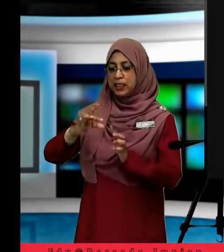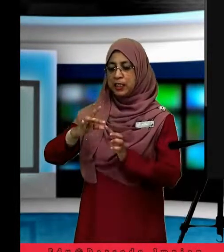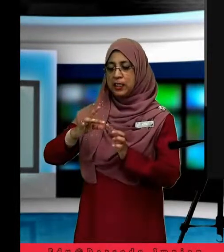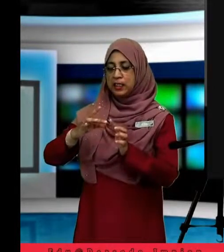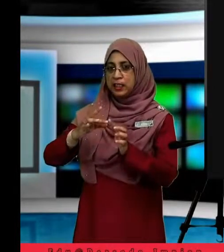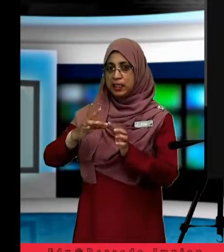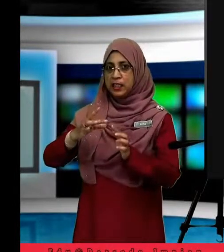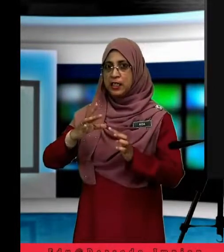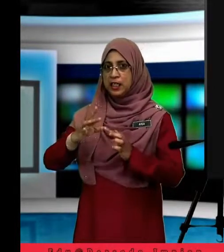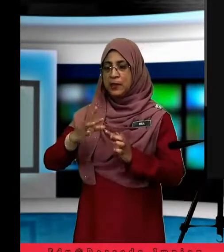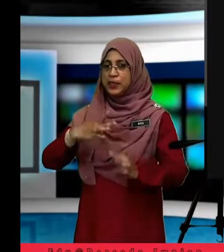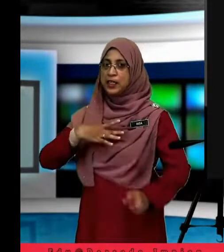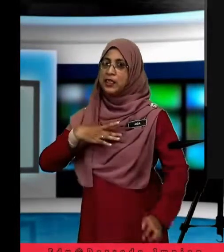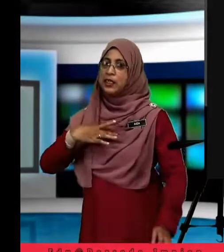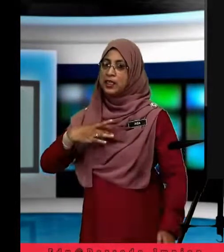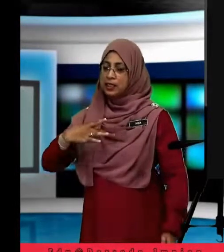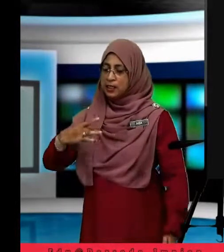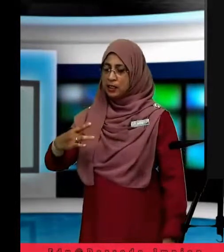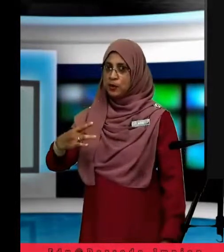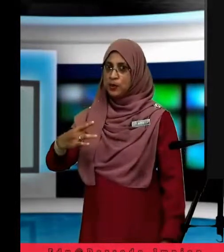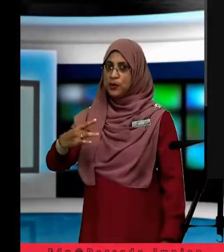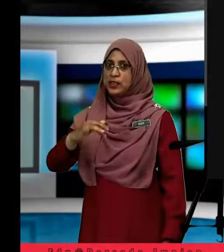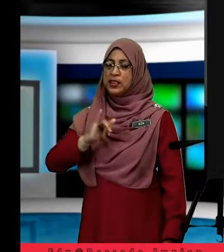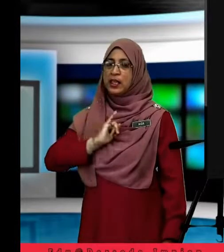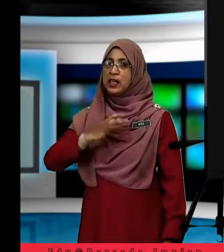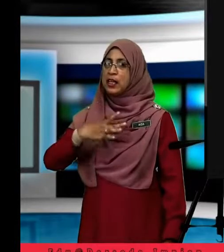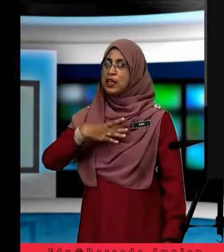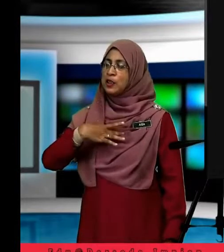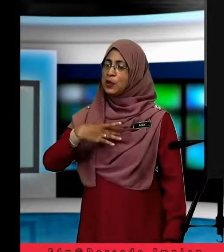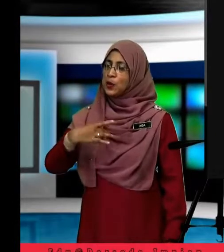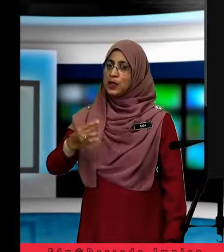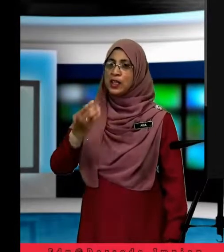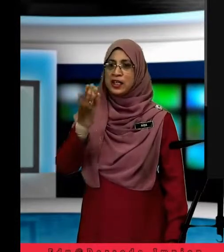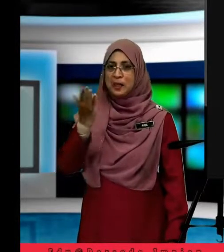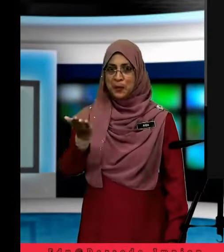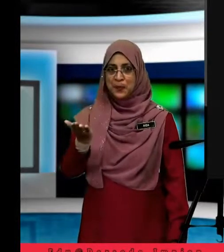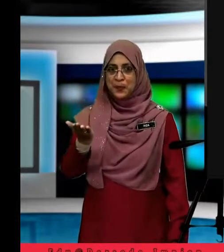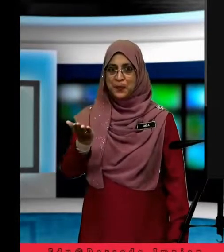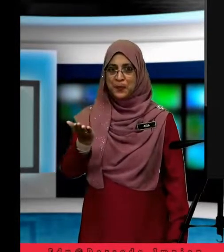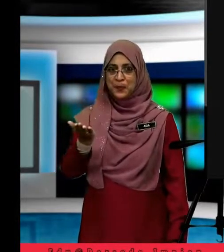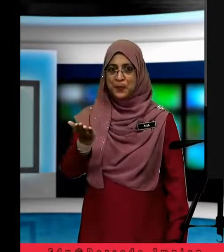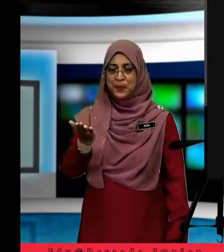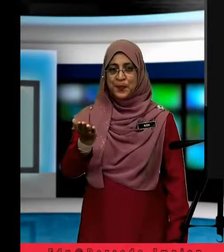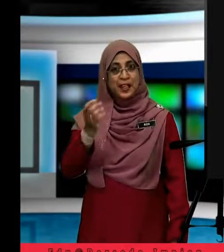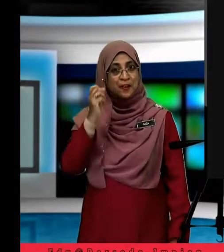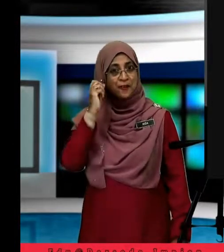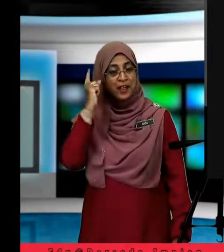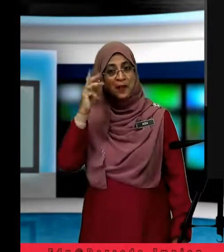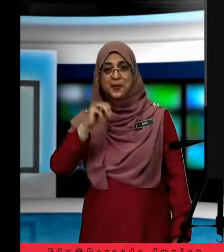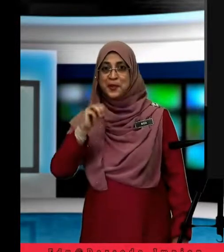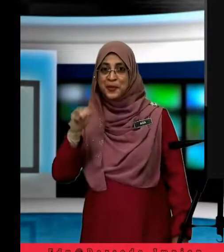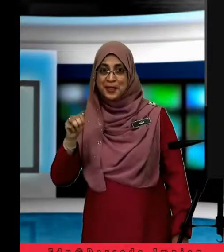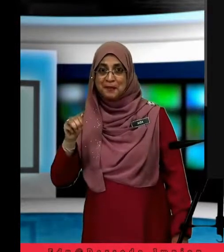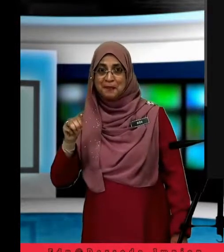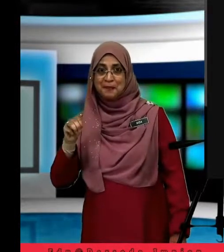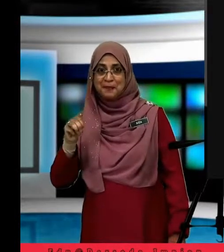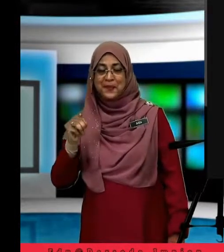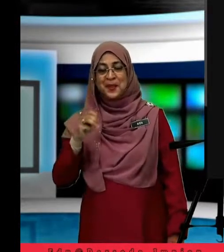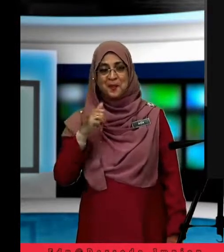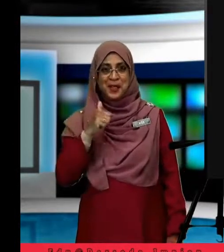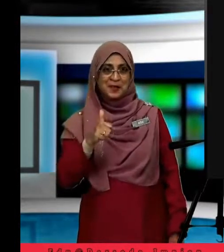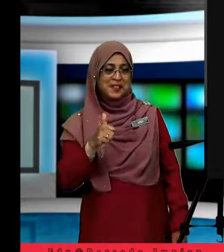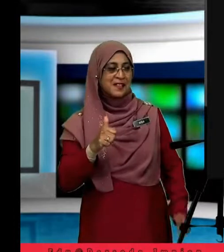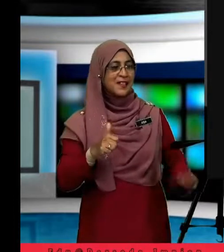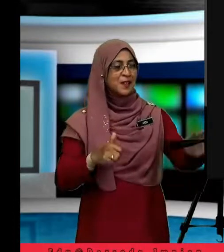Jari Tengah dan ibu jari sentuh saya suka kamu FH murid-murid